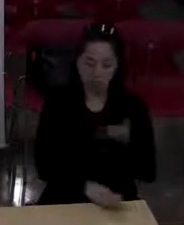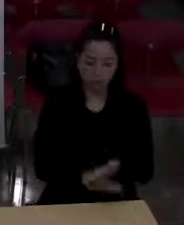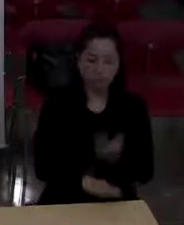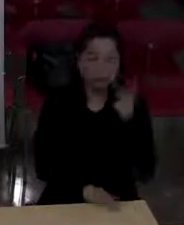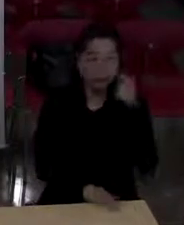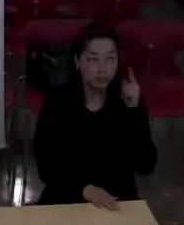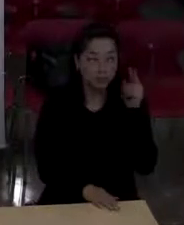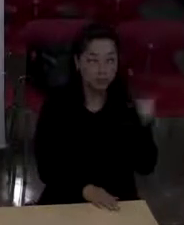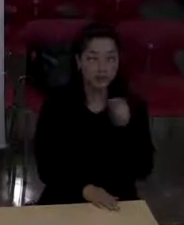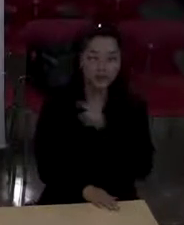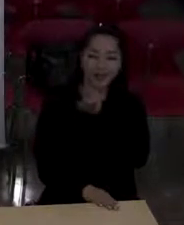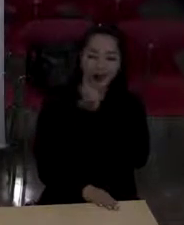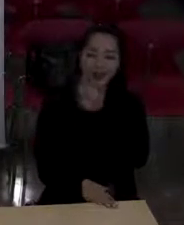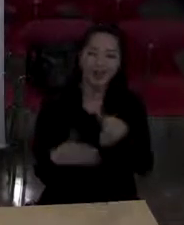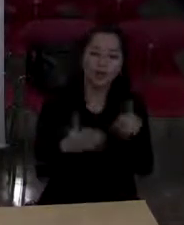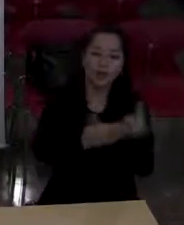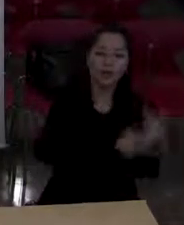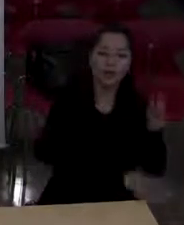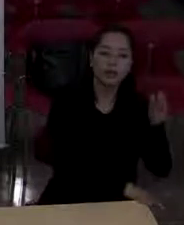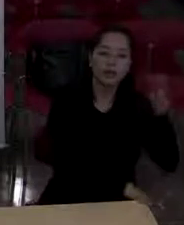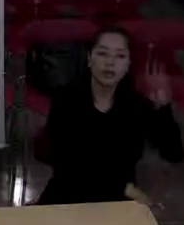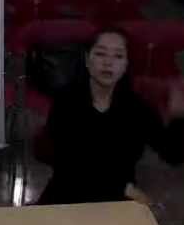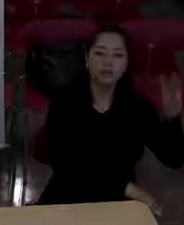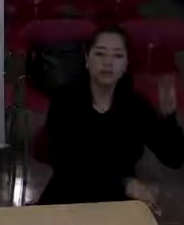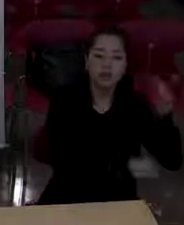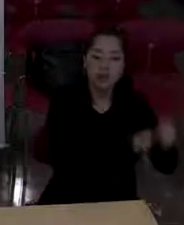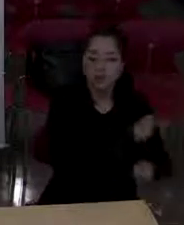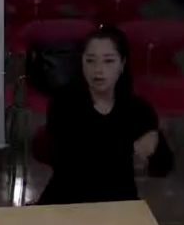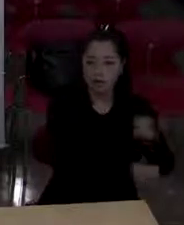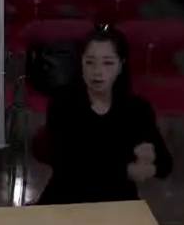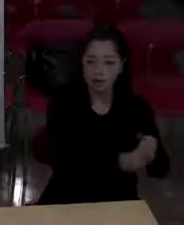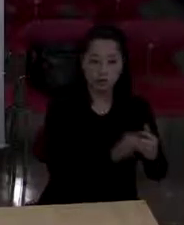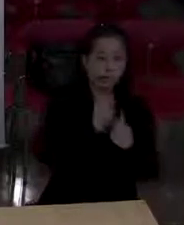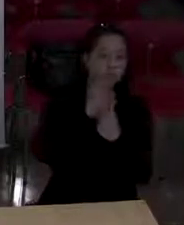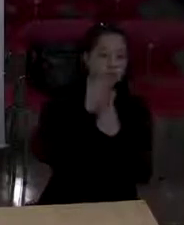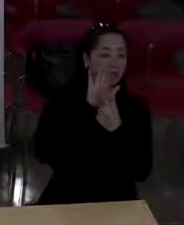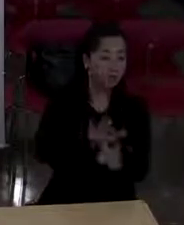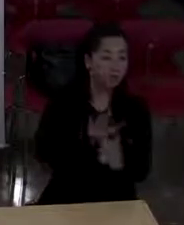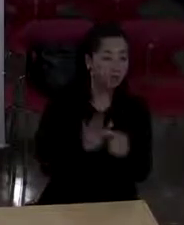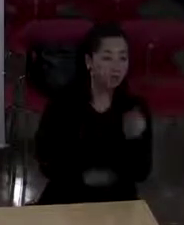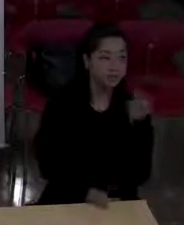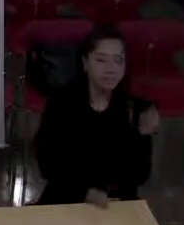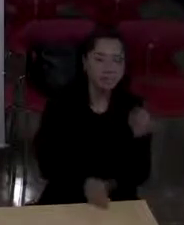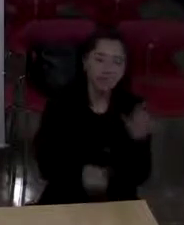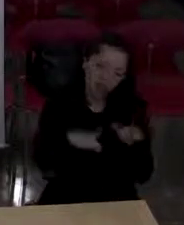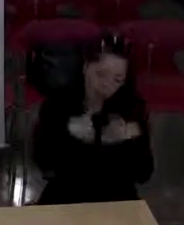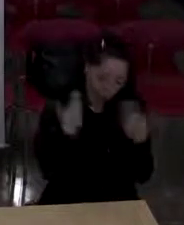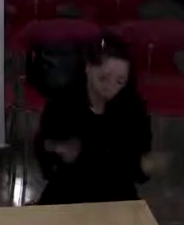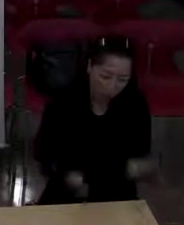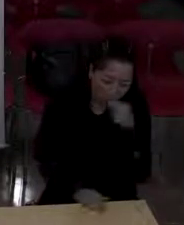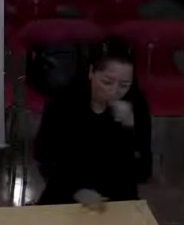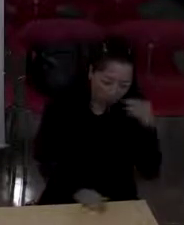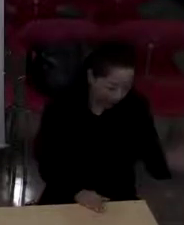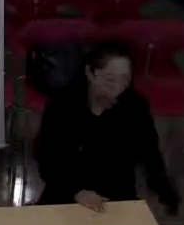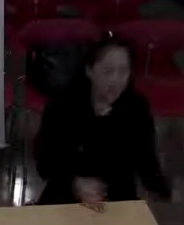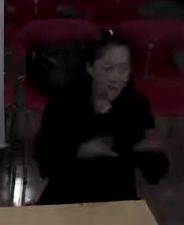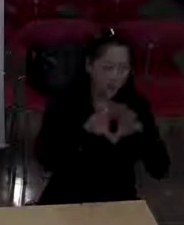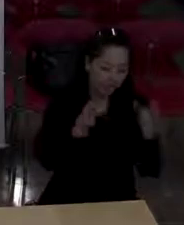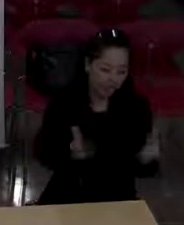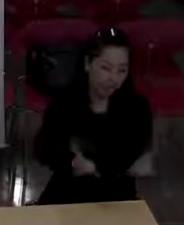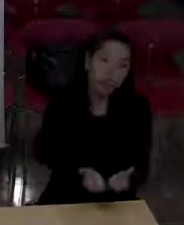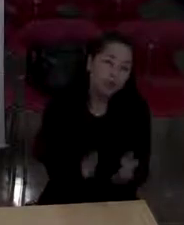de los niños. Aquí ya vemos que hay un poco más de desarrollo en la medida que los bebés ya se empiezan a